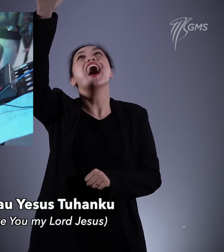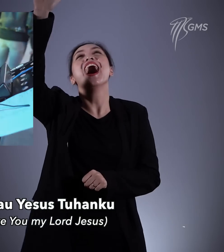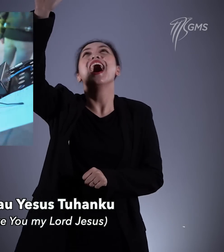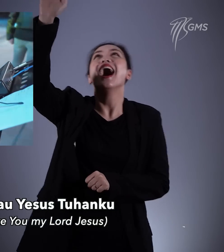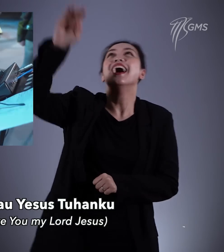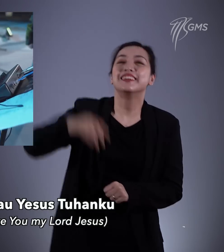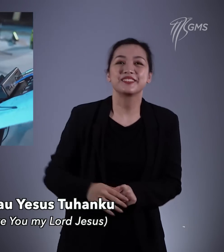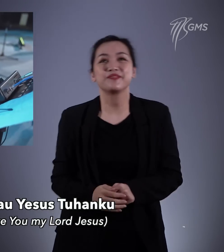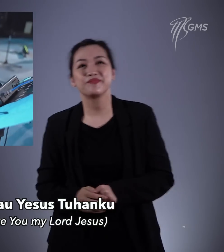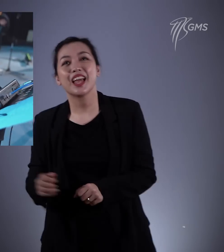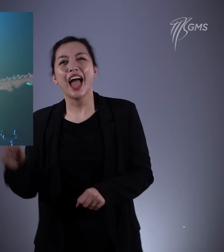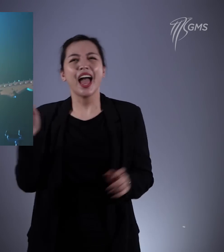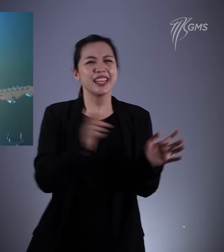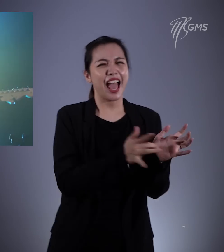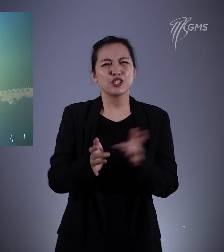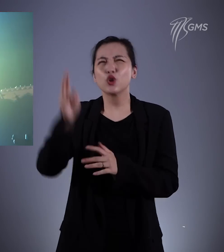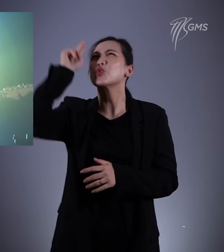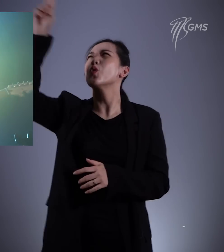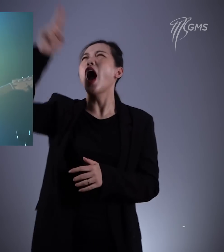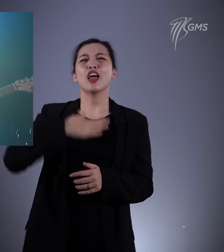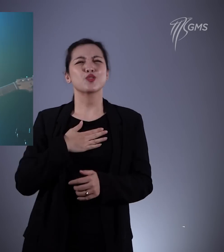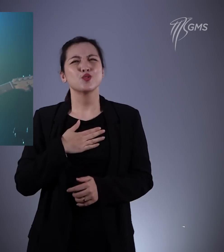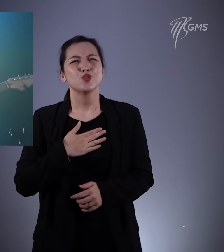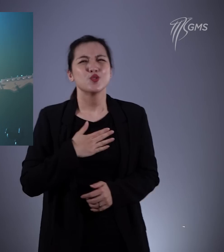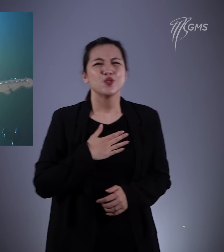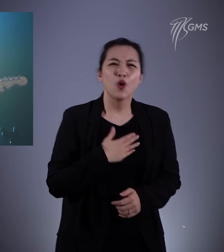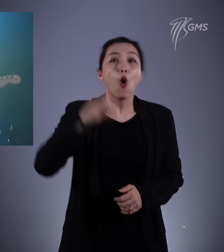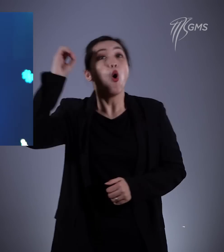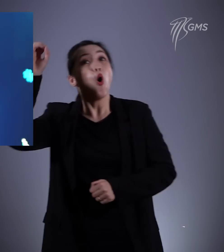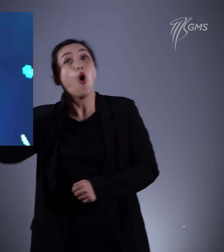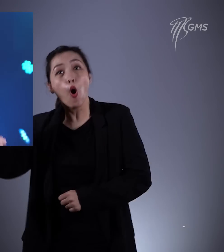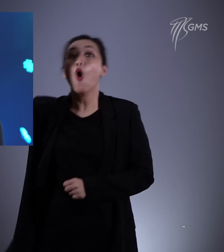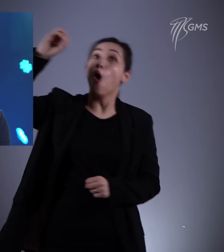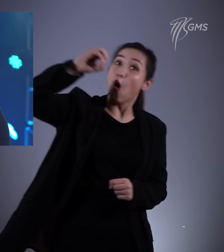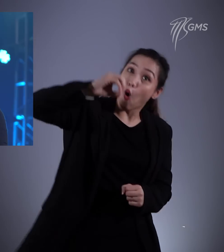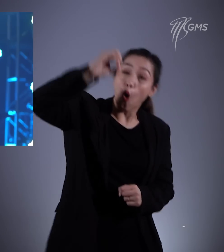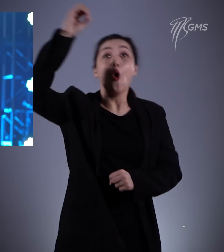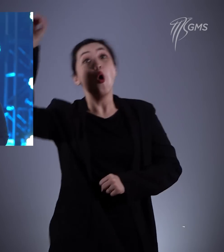sepertinya. Yesus Tuhanku.